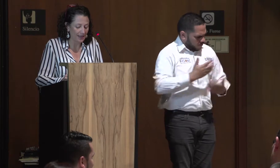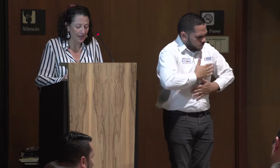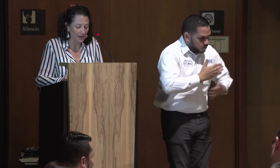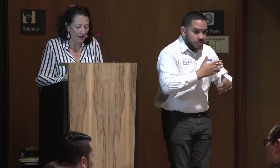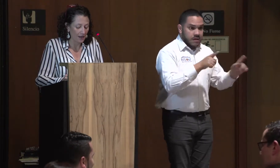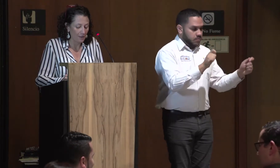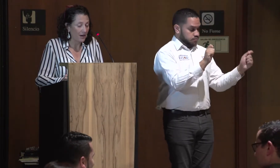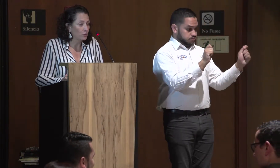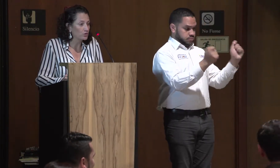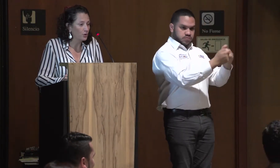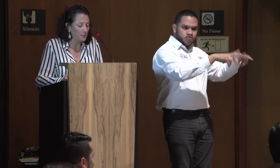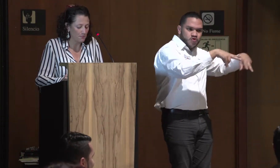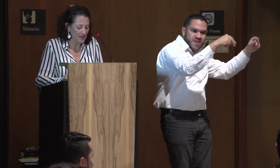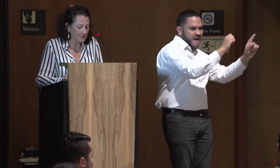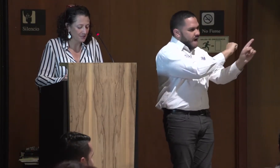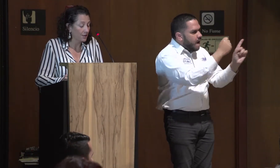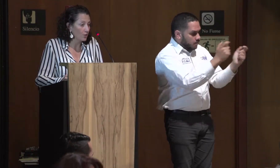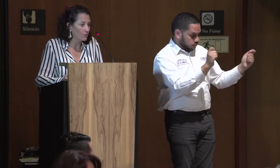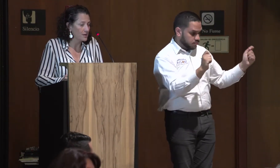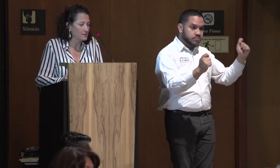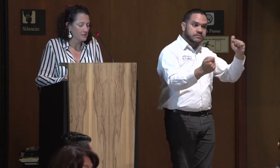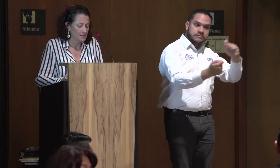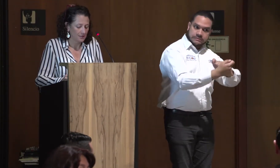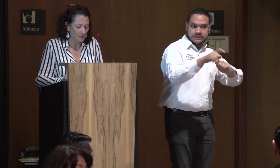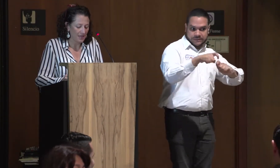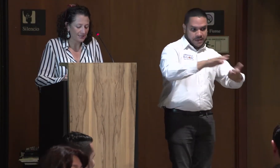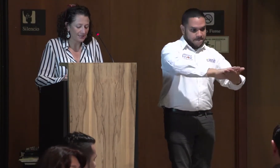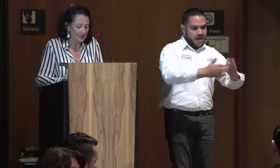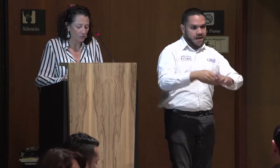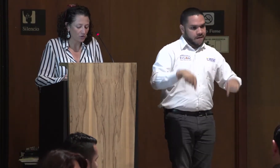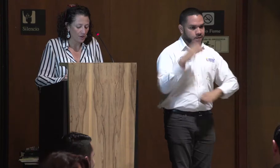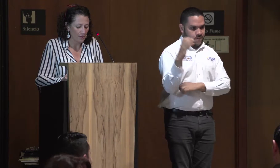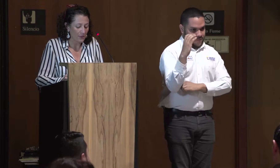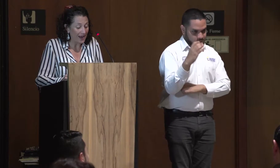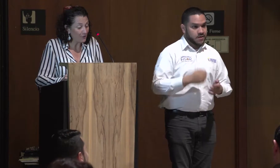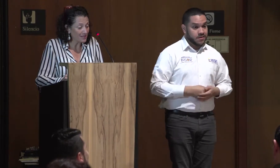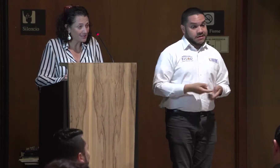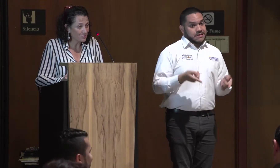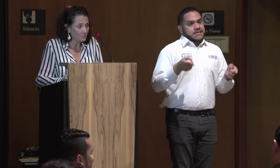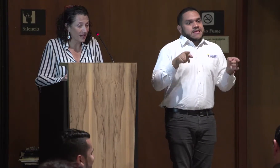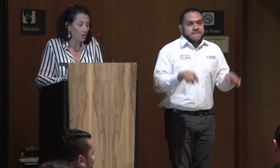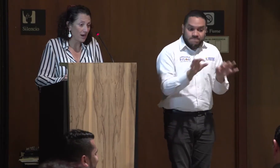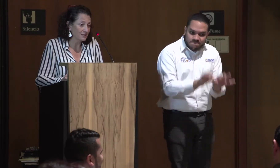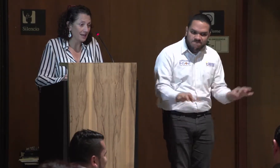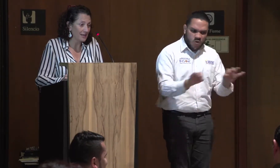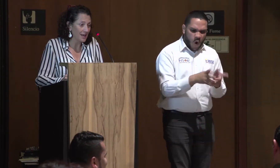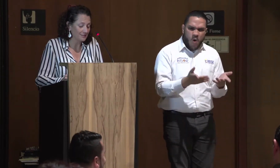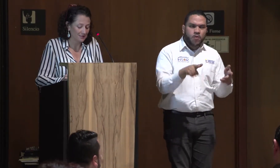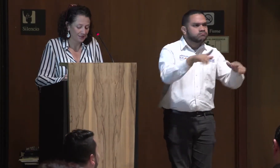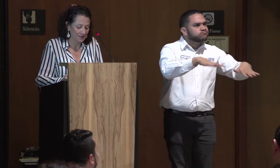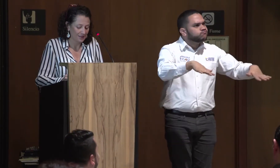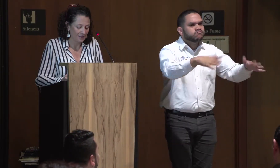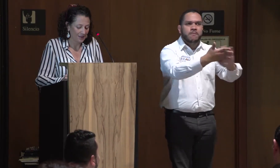que se requieren para construir paz en Colombia, también necesitamos palabras para nombrar esa